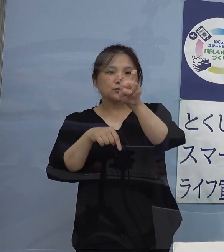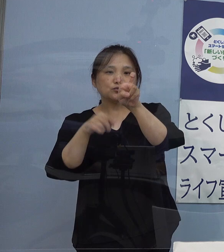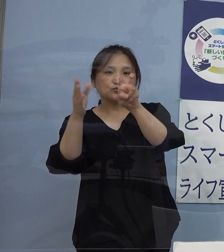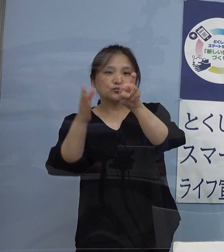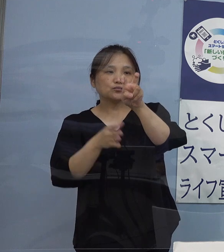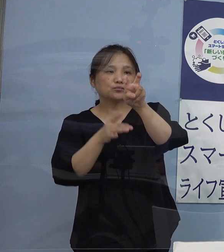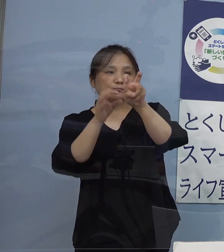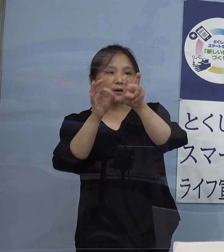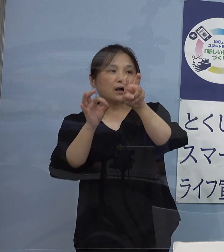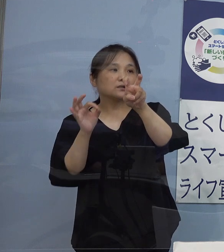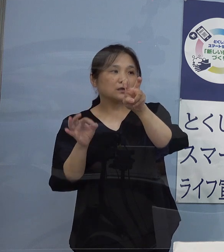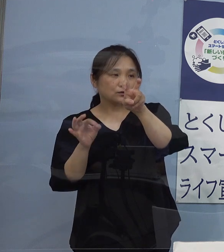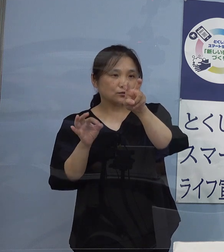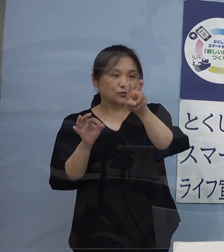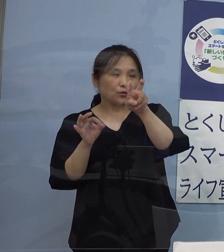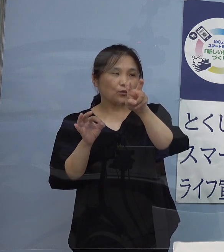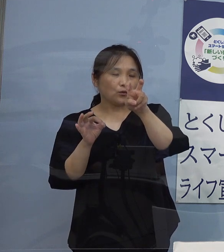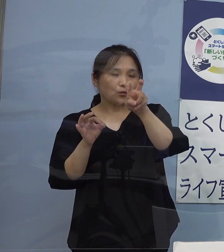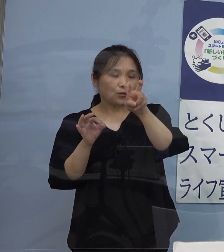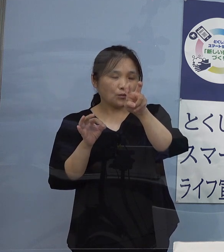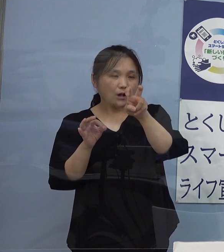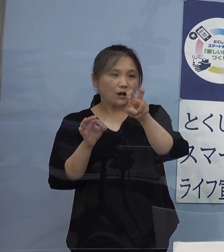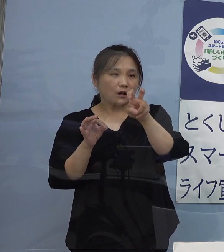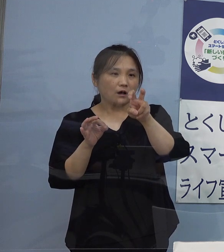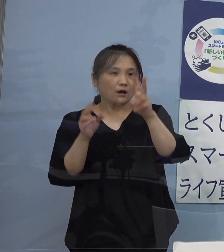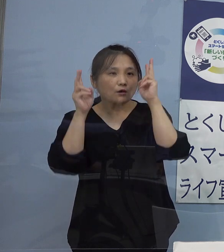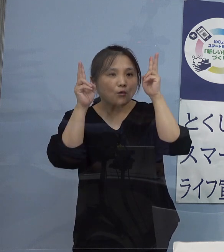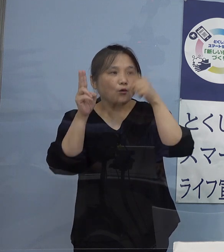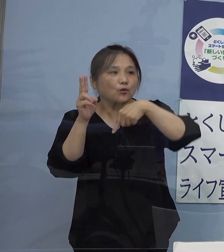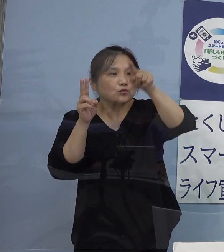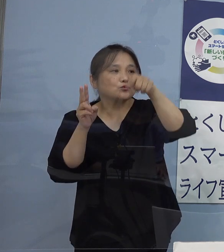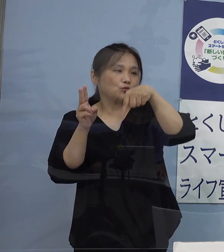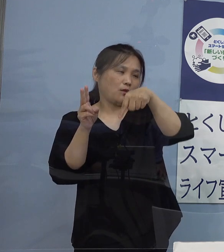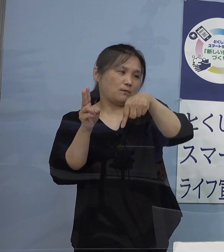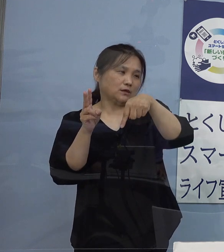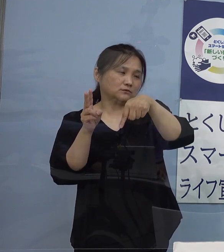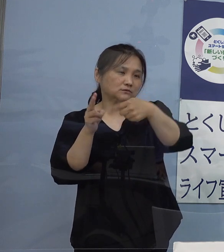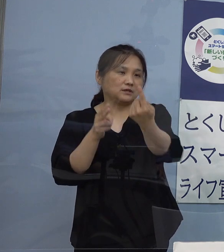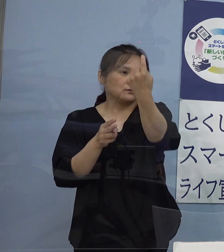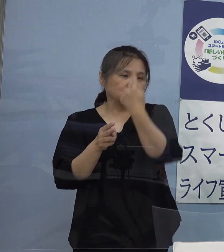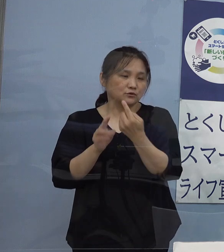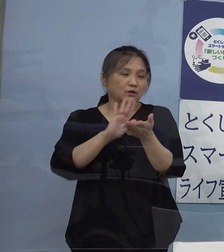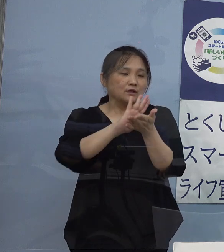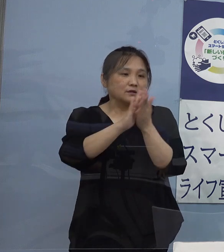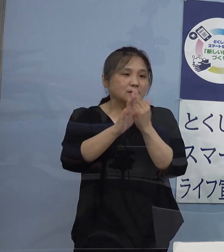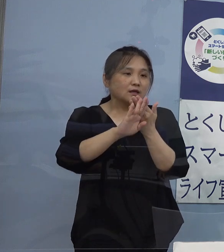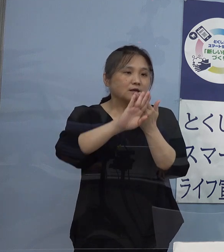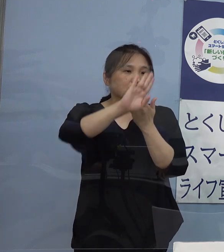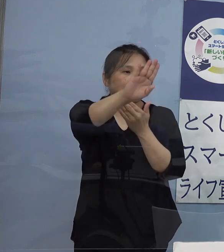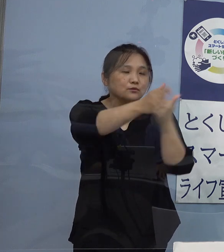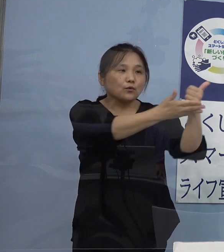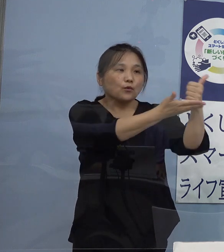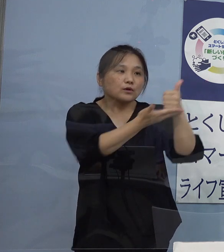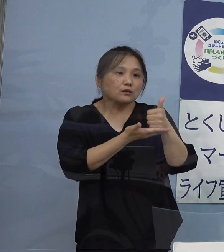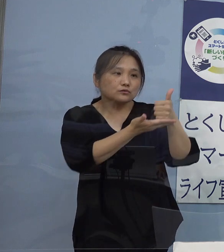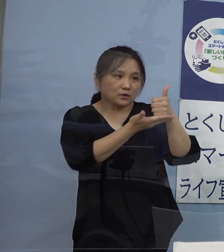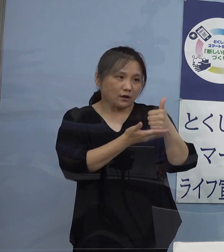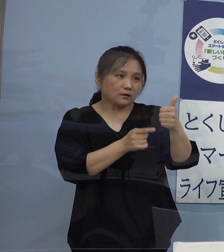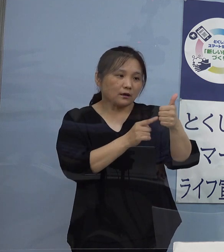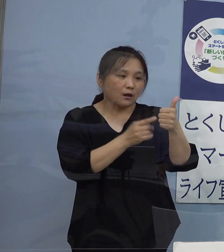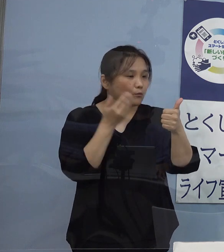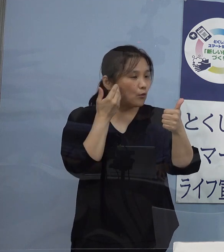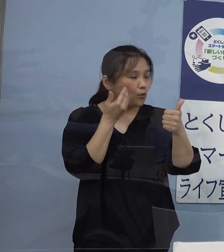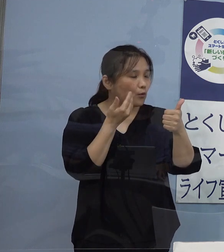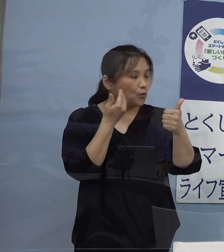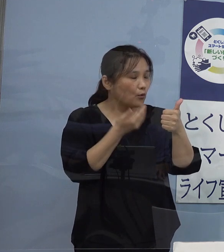ル。こうした形でお越しをいただいていると。でまた逆に県外のお客さんたちからもよく聞く話なんです